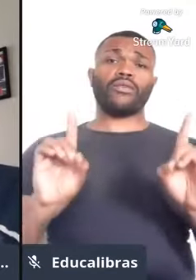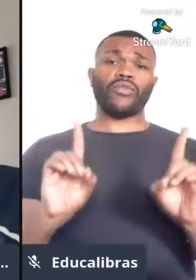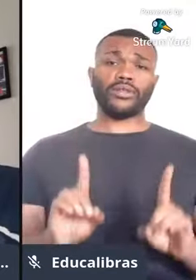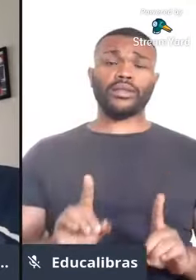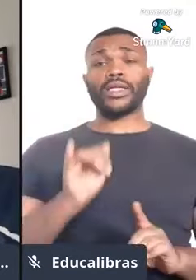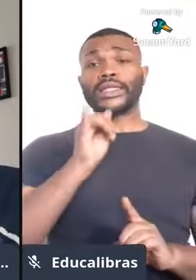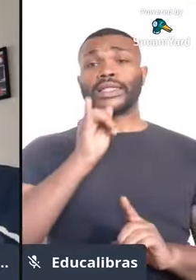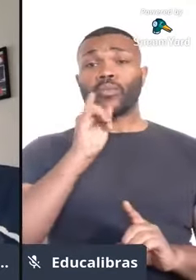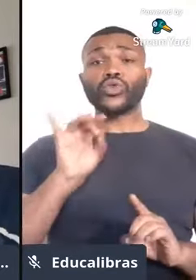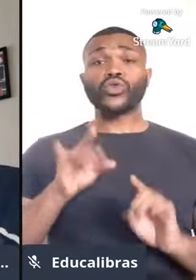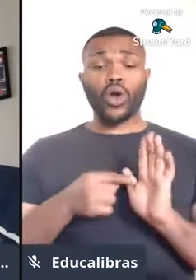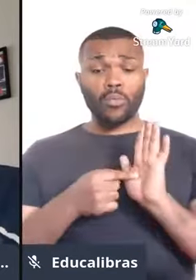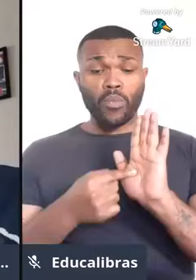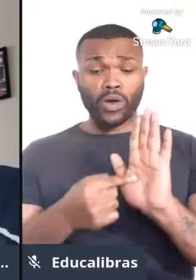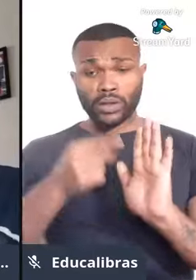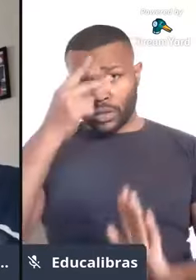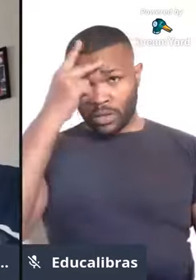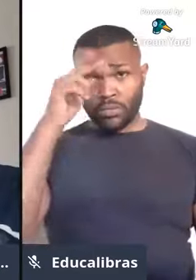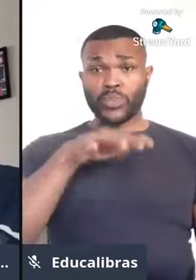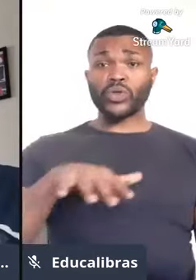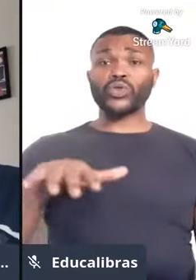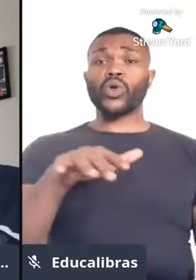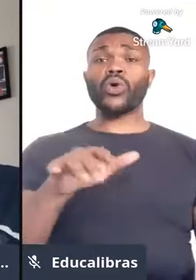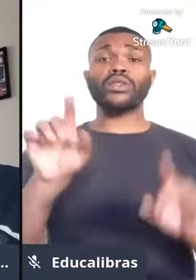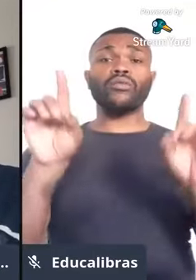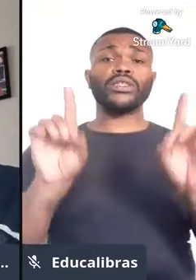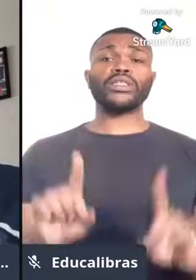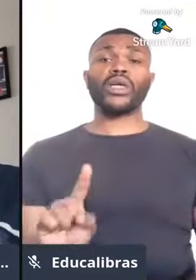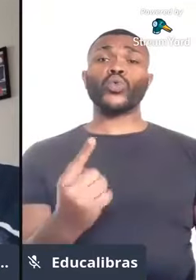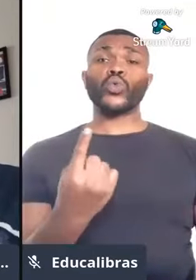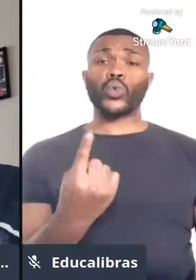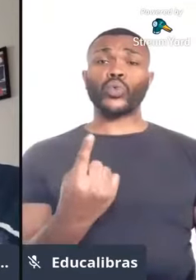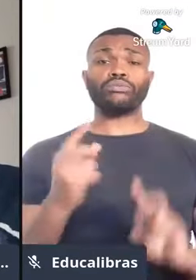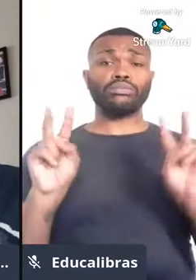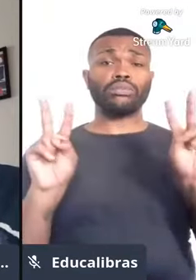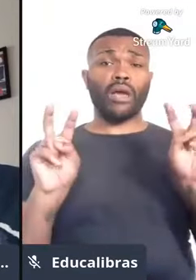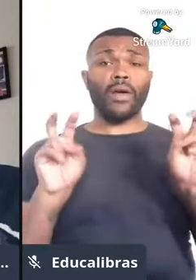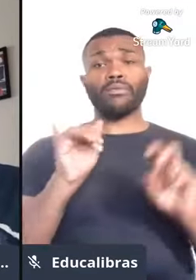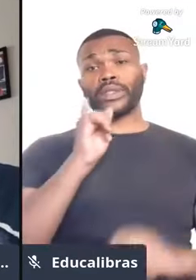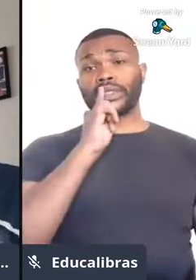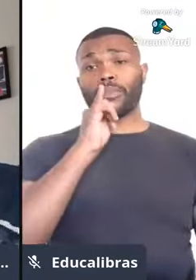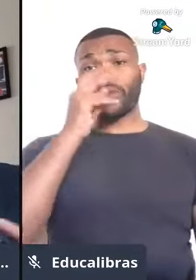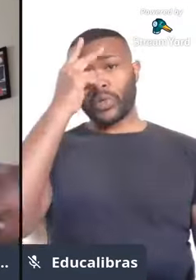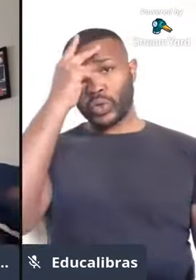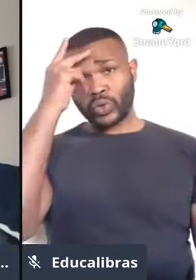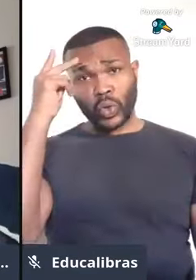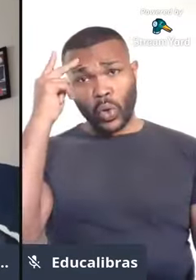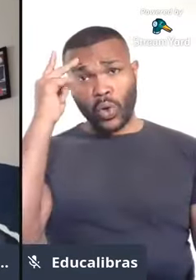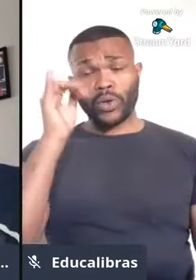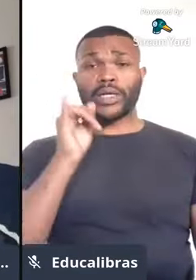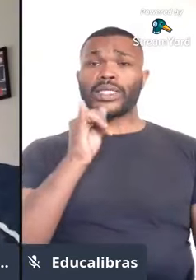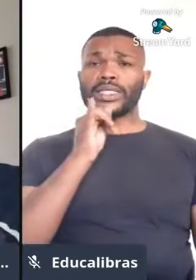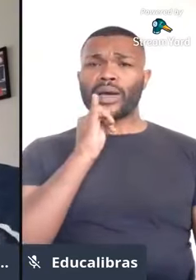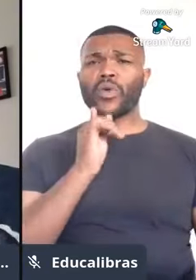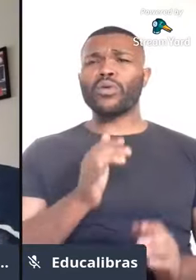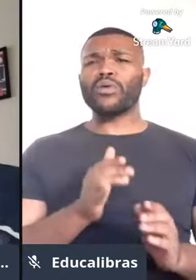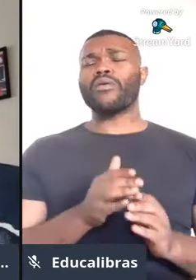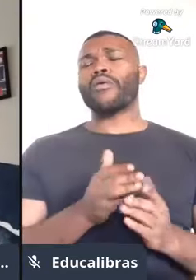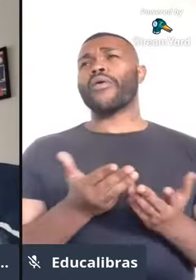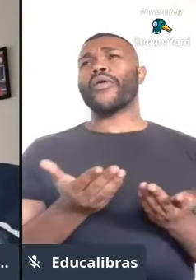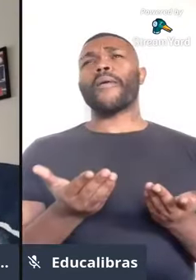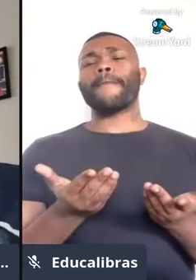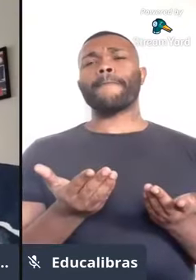que o universo da pessoa com deficiência tem somente um tema, que é aquela pessoa ou ela não tem absolutamente nenhum tipo